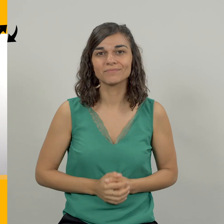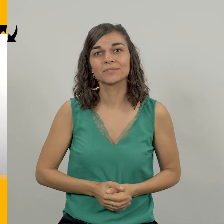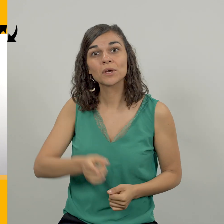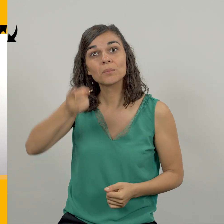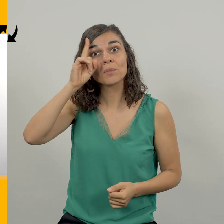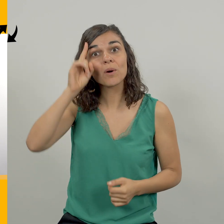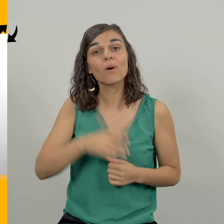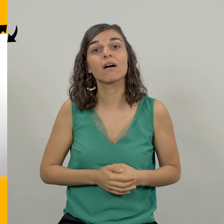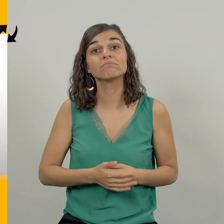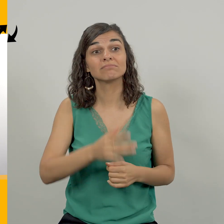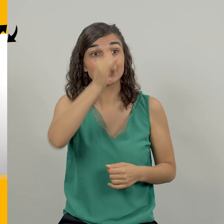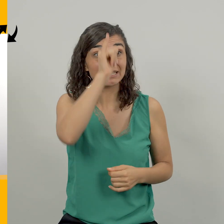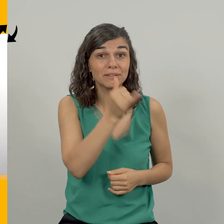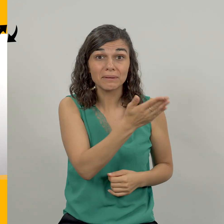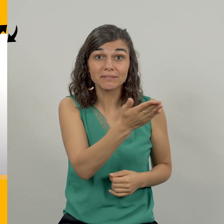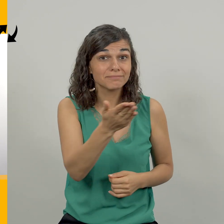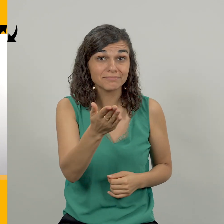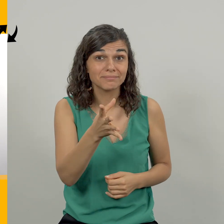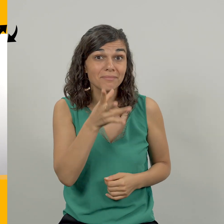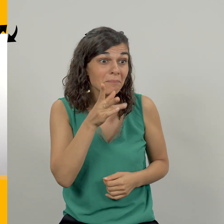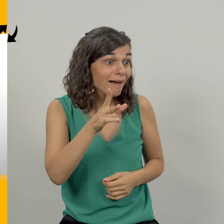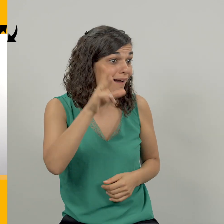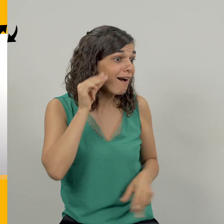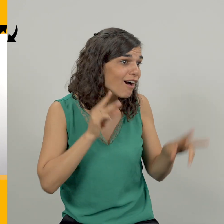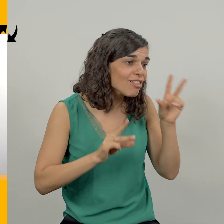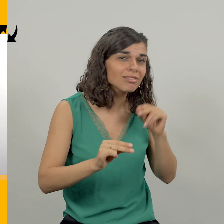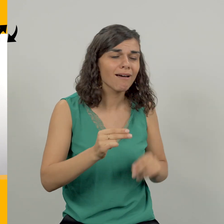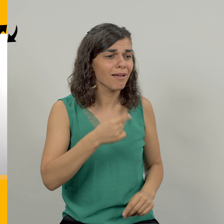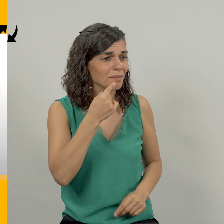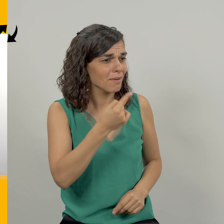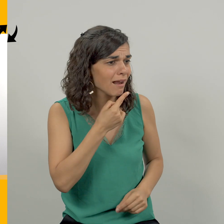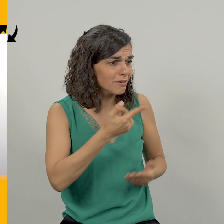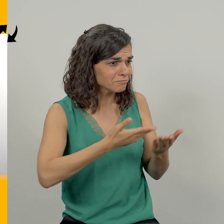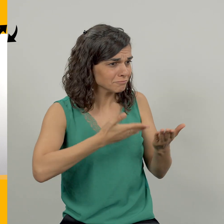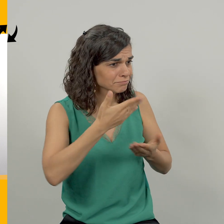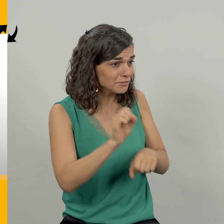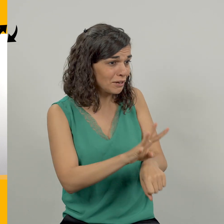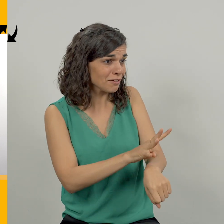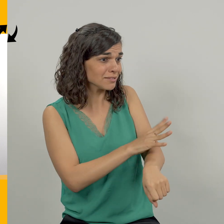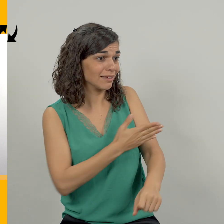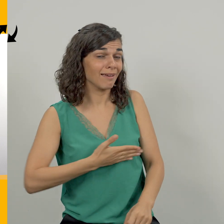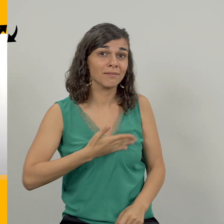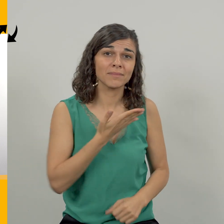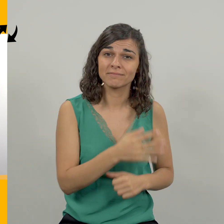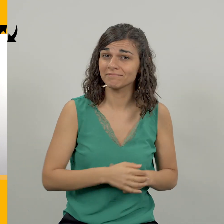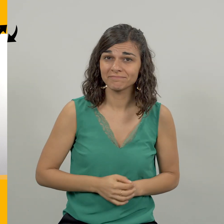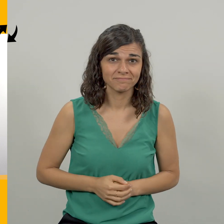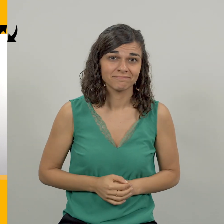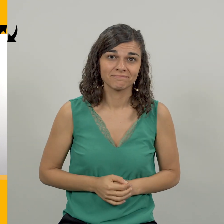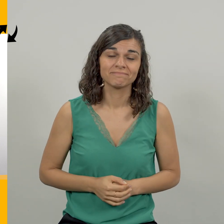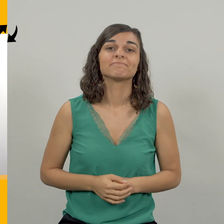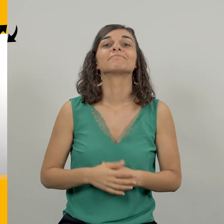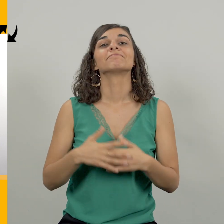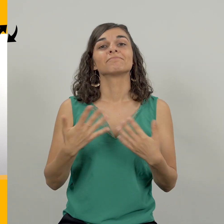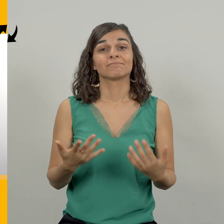pas les entendre, leur parler, agir, ressentir, comprendre, aimer. Parfois, nous